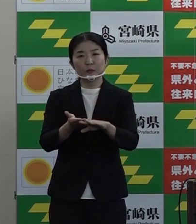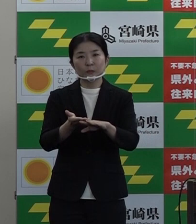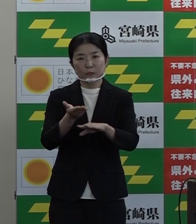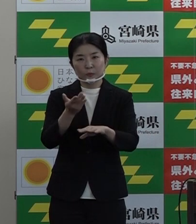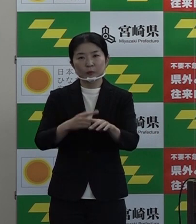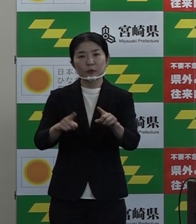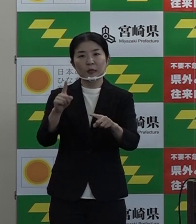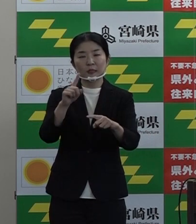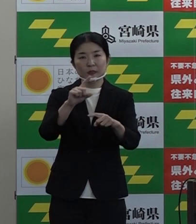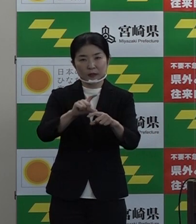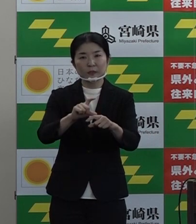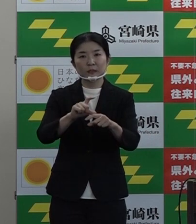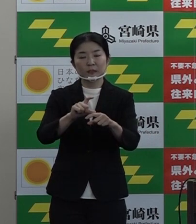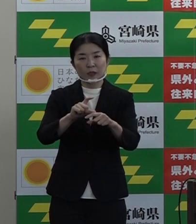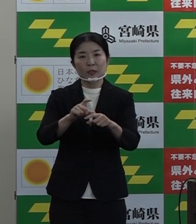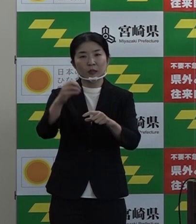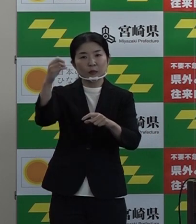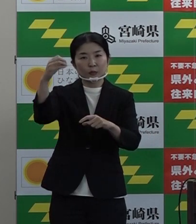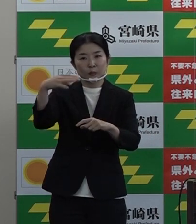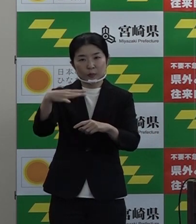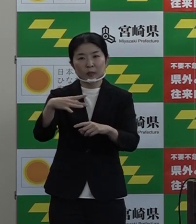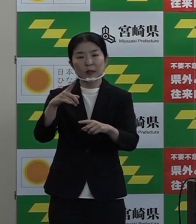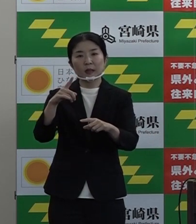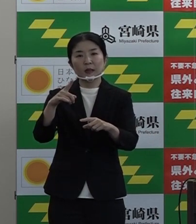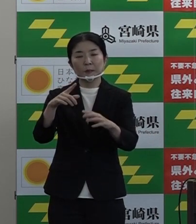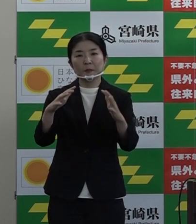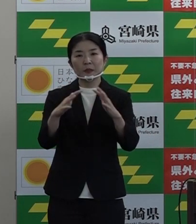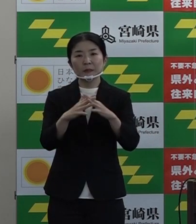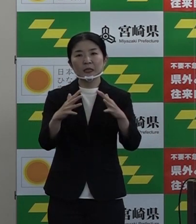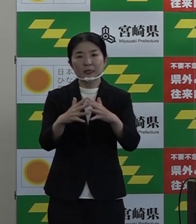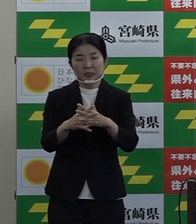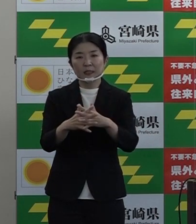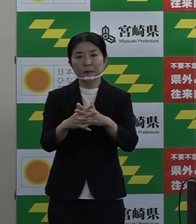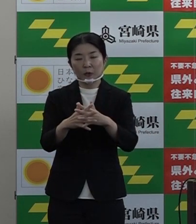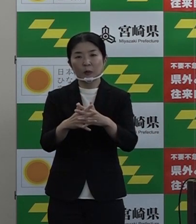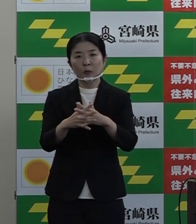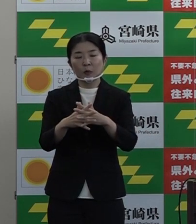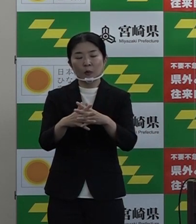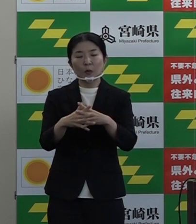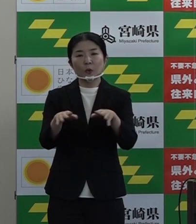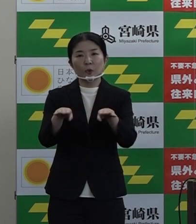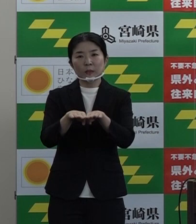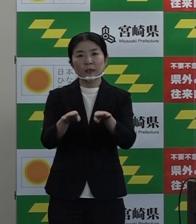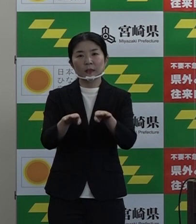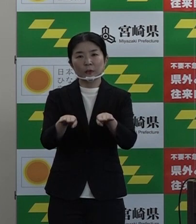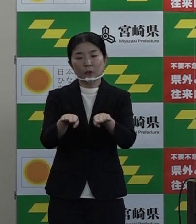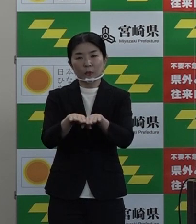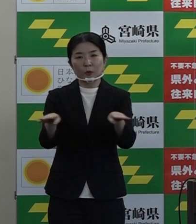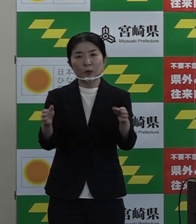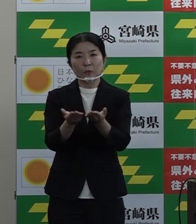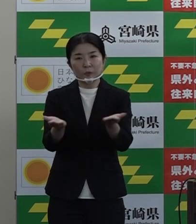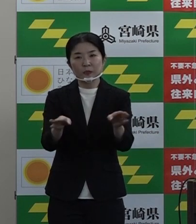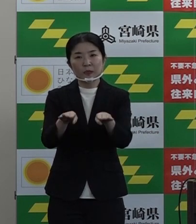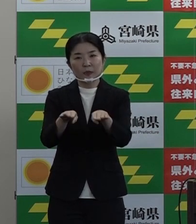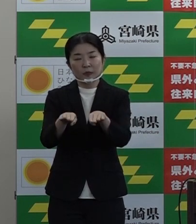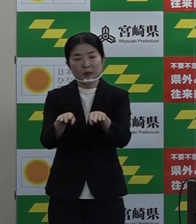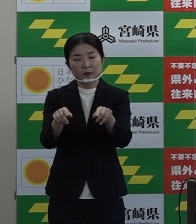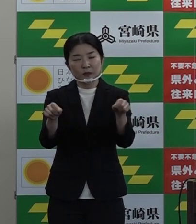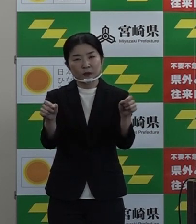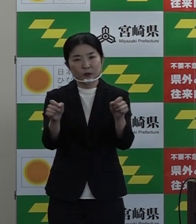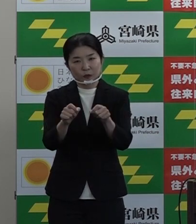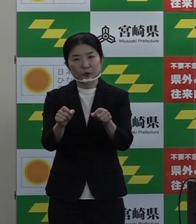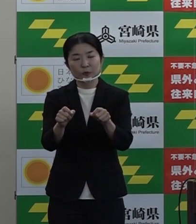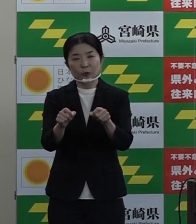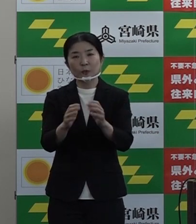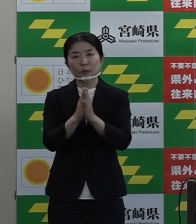ても日向に続いてこのような営業時間の短縮をまたお願いをするということで、さらに影響が及ぶということを